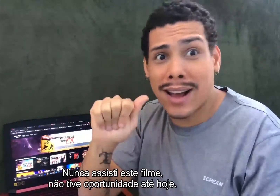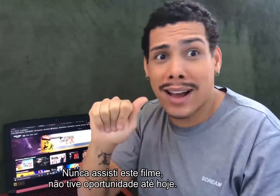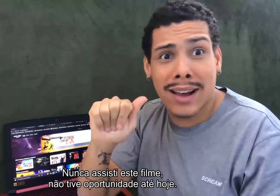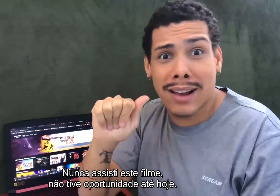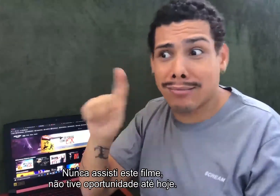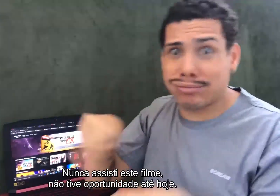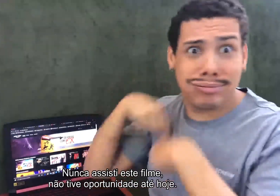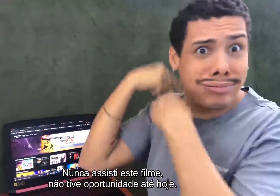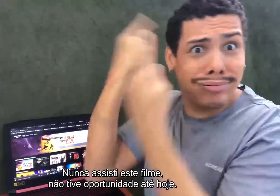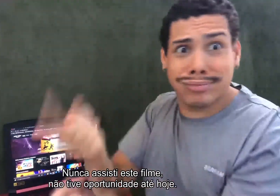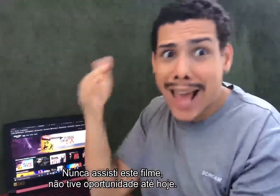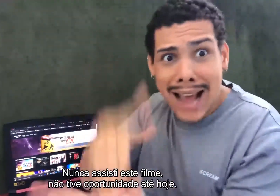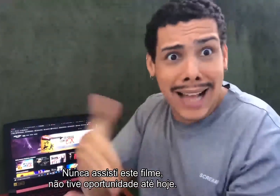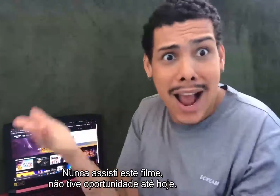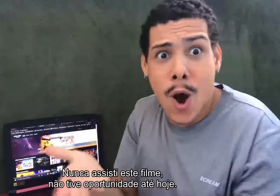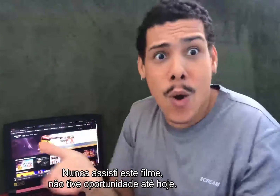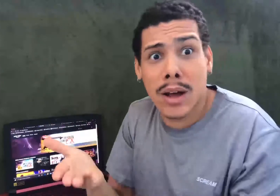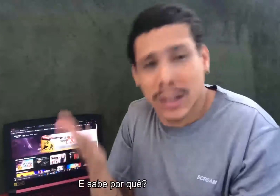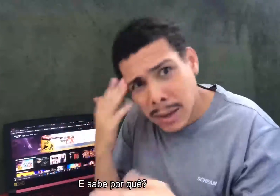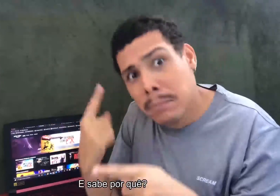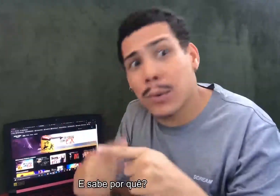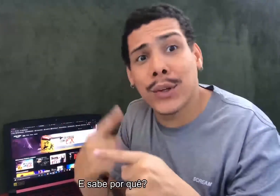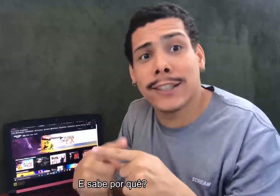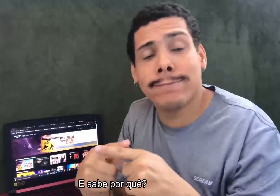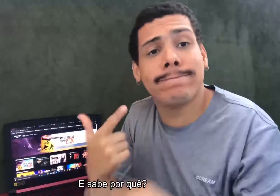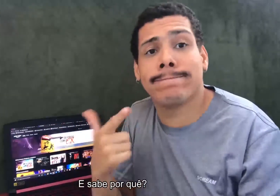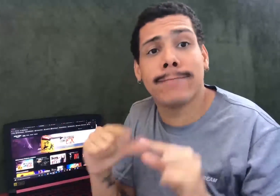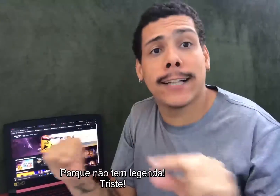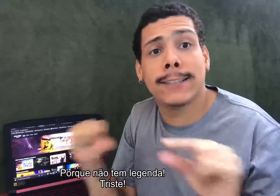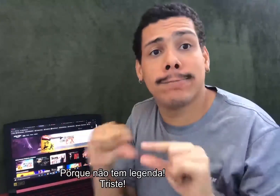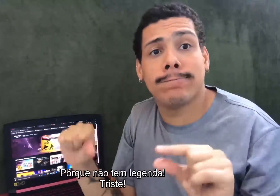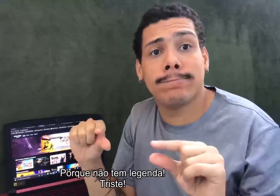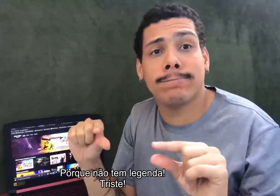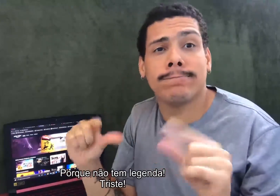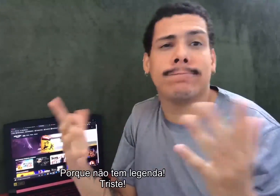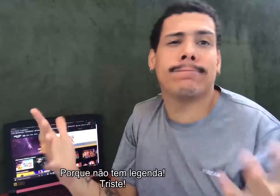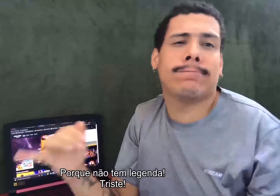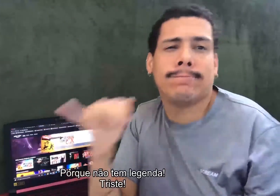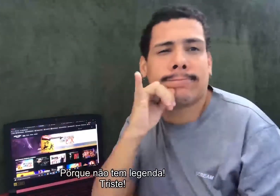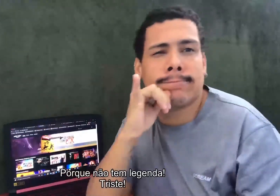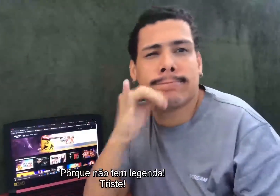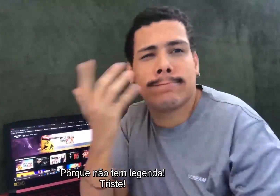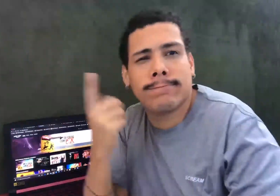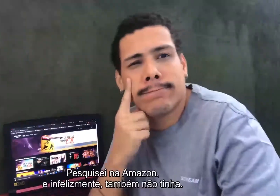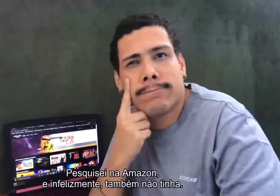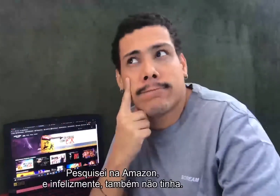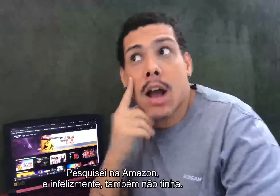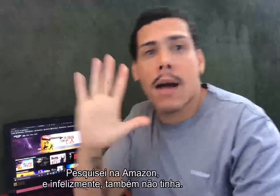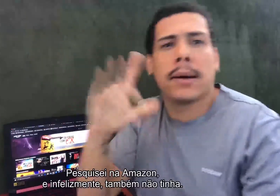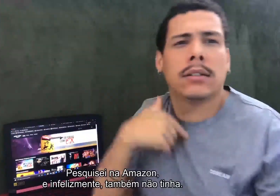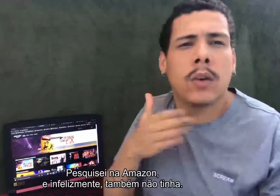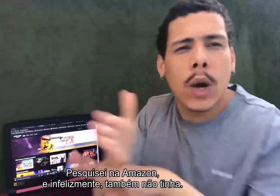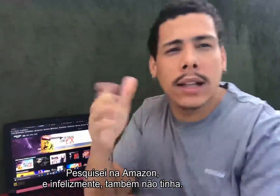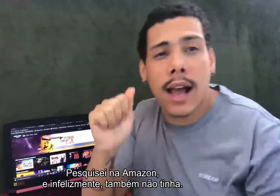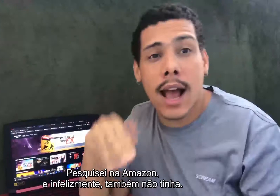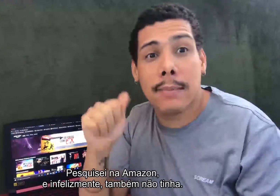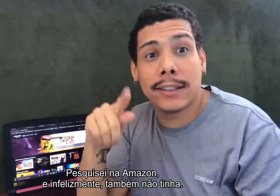hoje. E sabe por quê? Porque não tem legenda. Triste. Pesquisei na Amazon